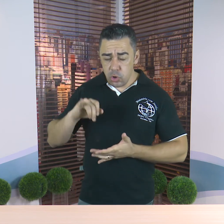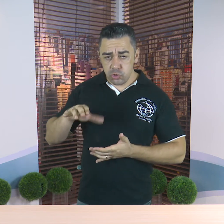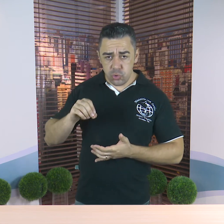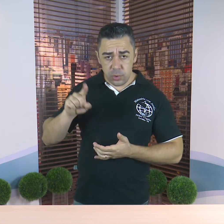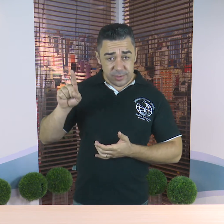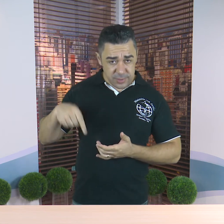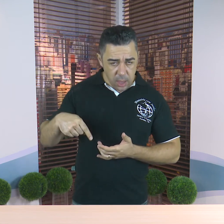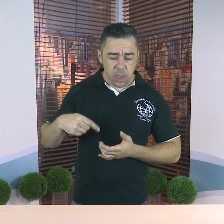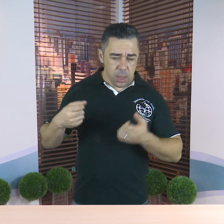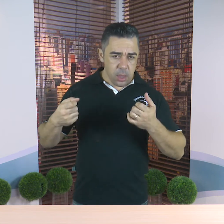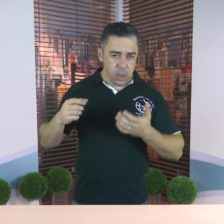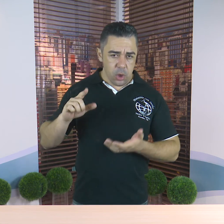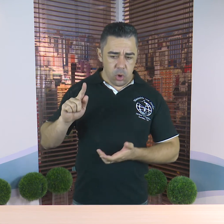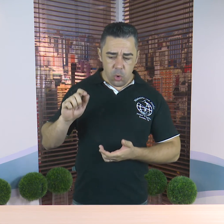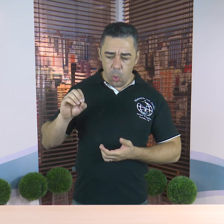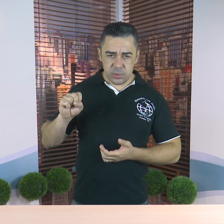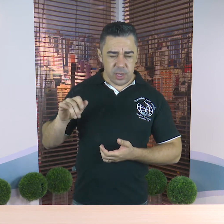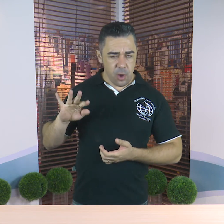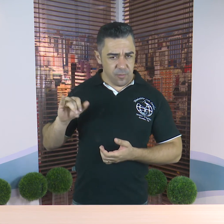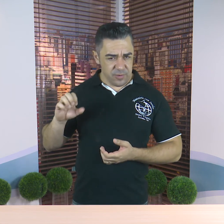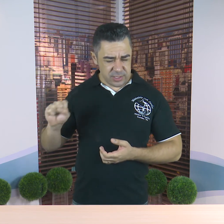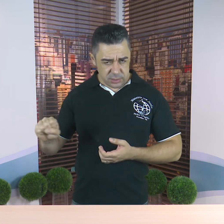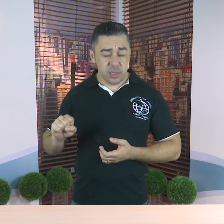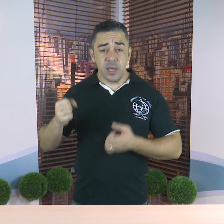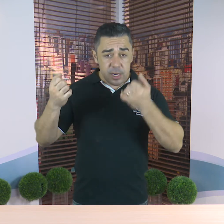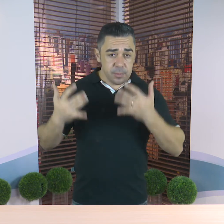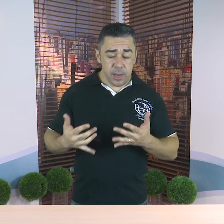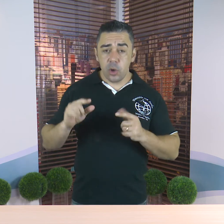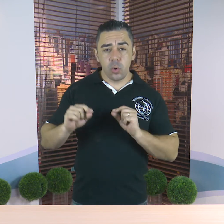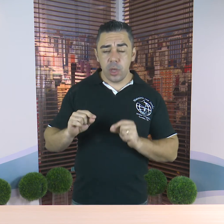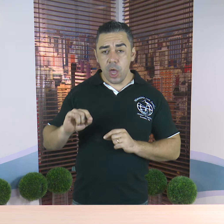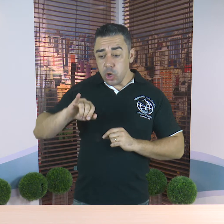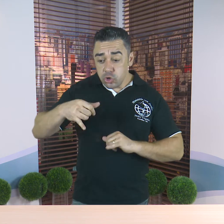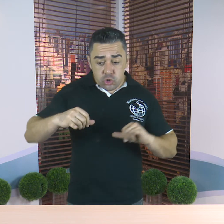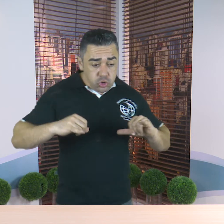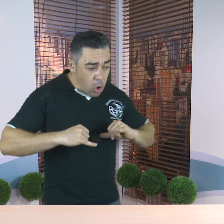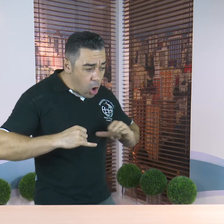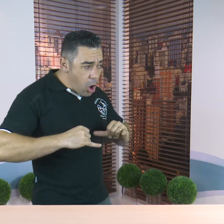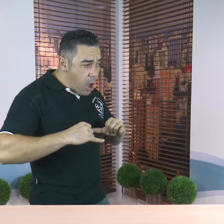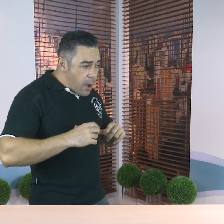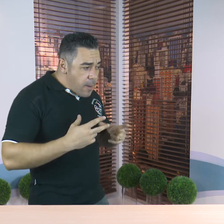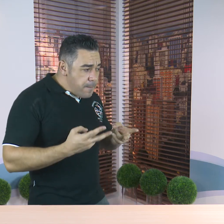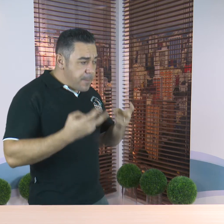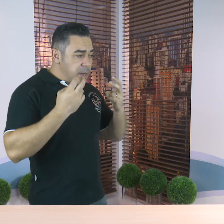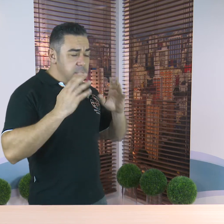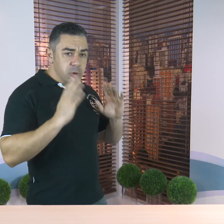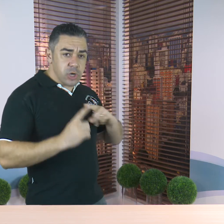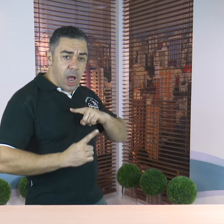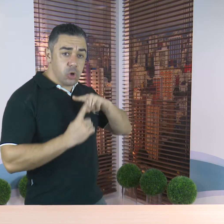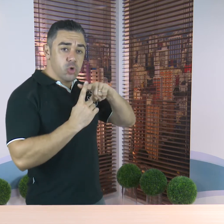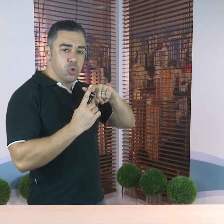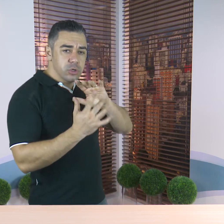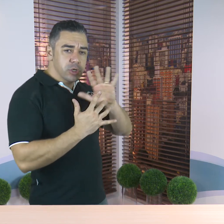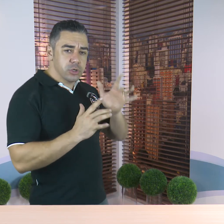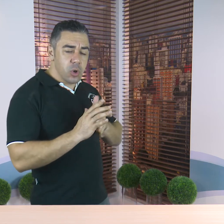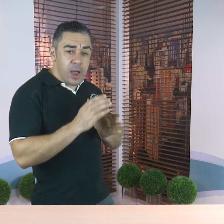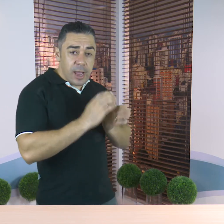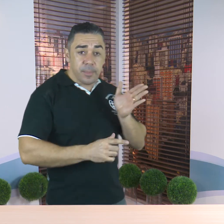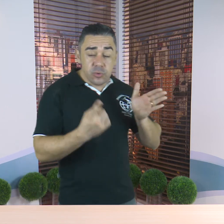de alguma maneira, contemplava a cruz de Cristo. Ele argumenta que o capítulo 19 é dedicado à